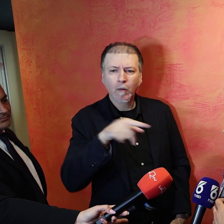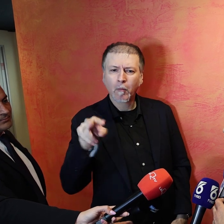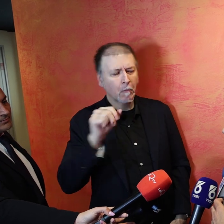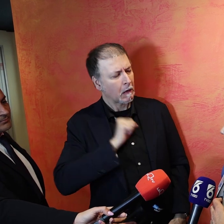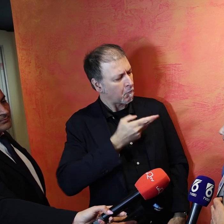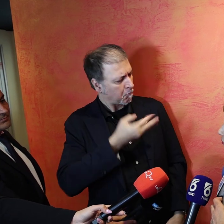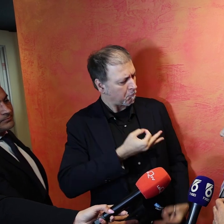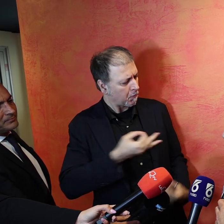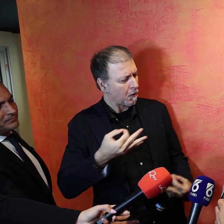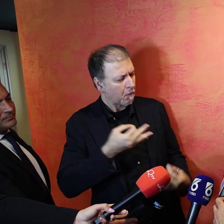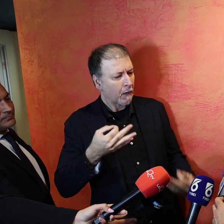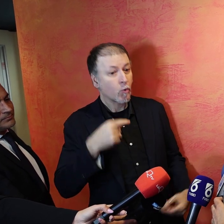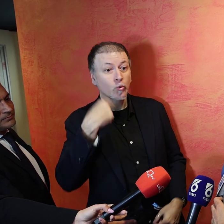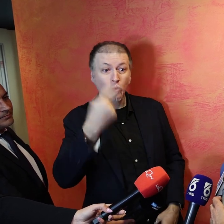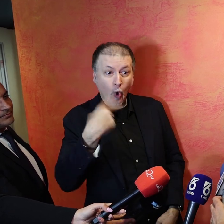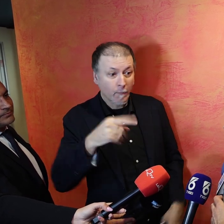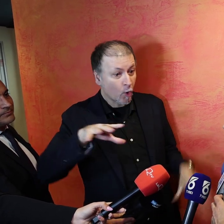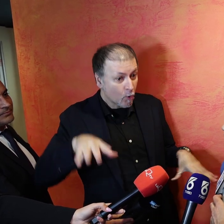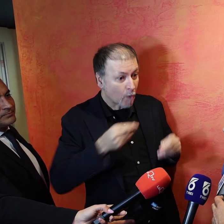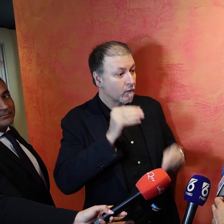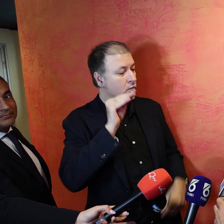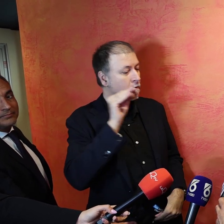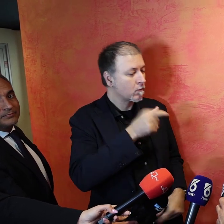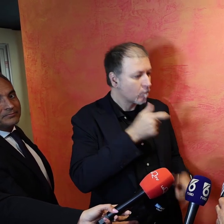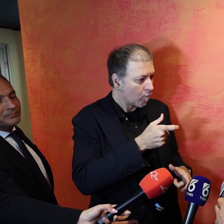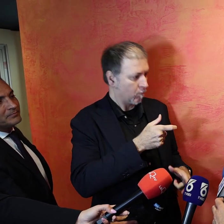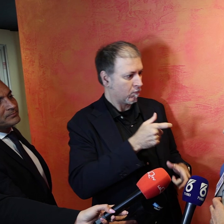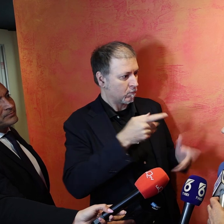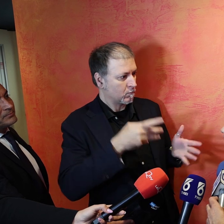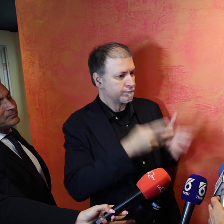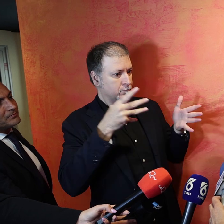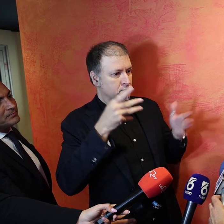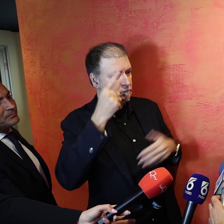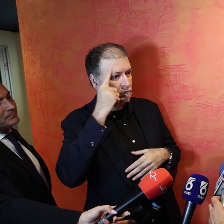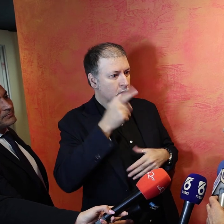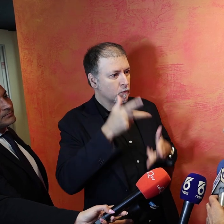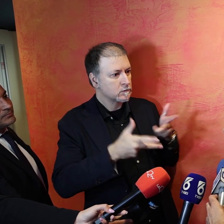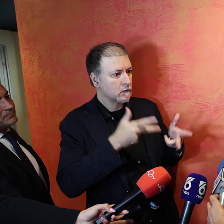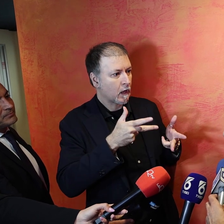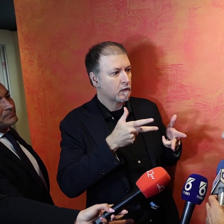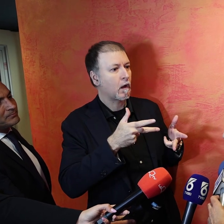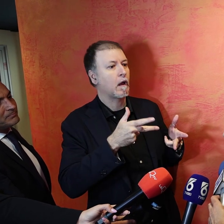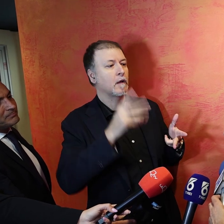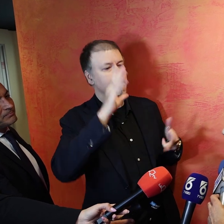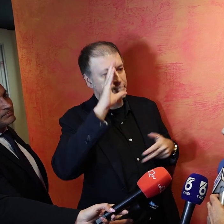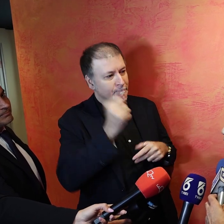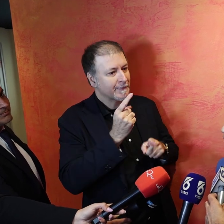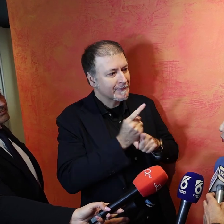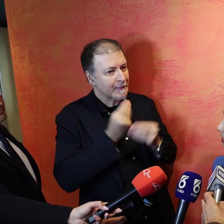quasi invisibile. Allora ci sarà anche lì, si scopre dopo questa disabilità, nel momento in cui si